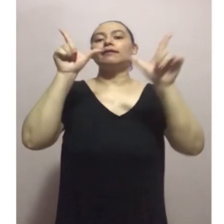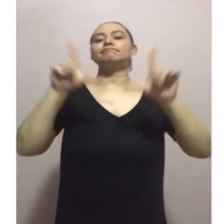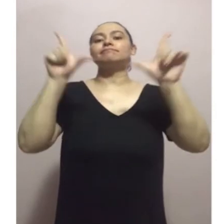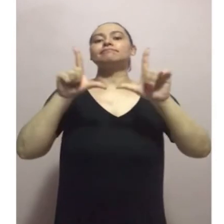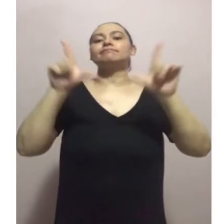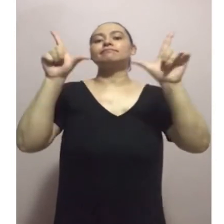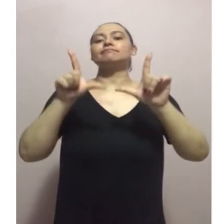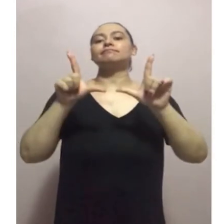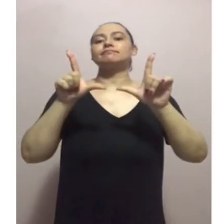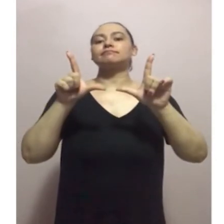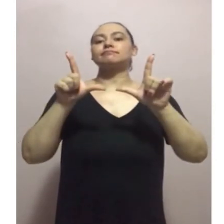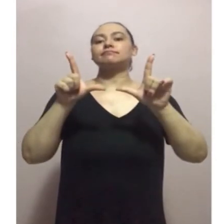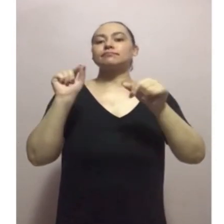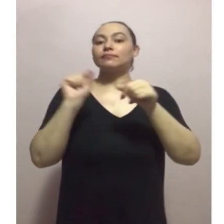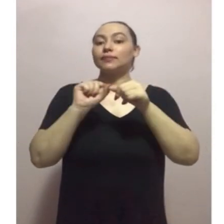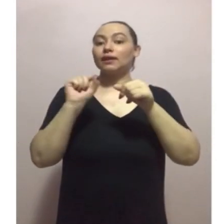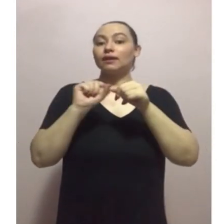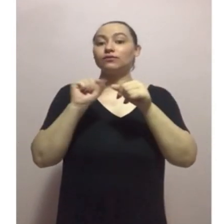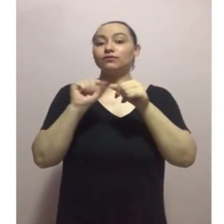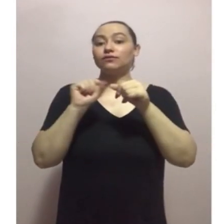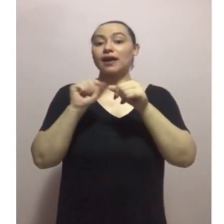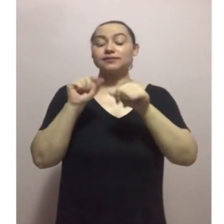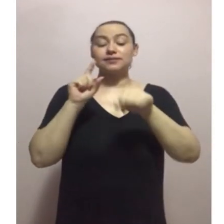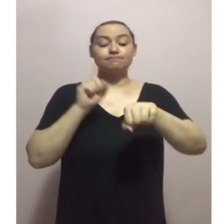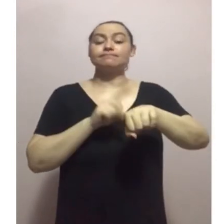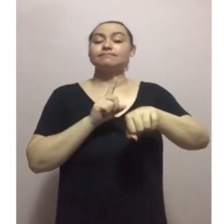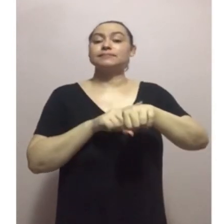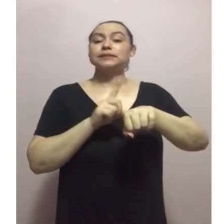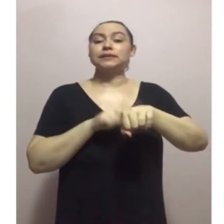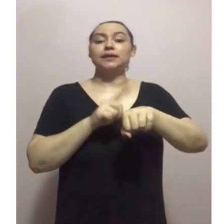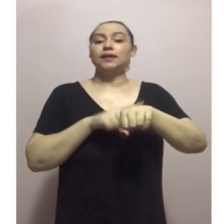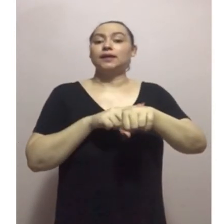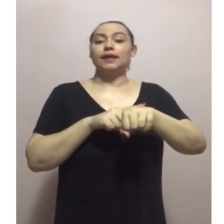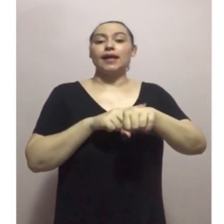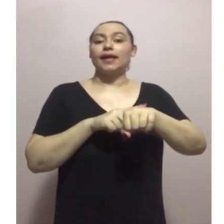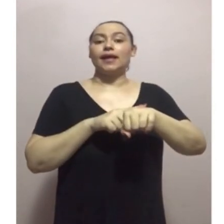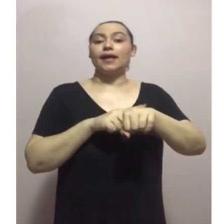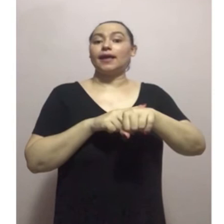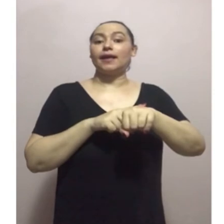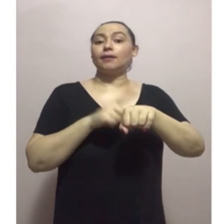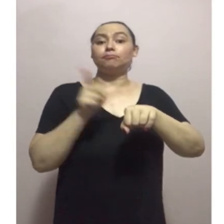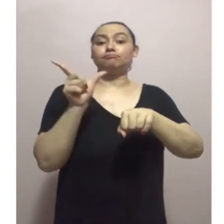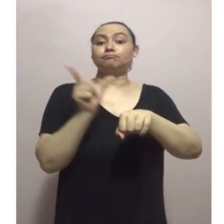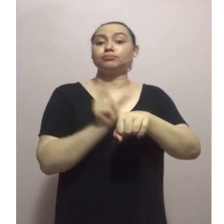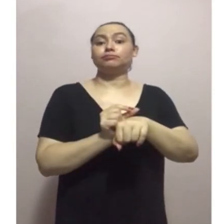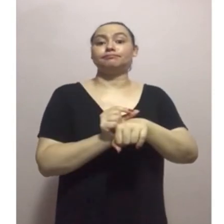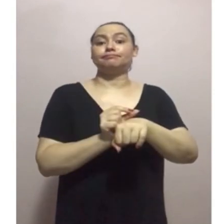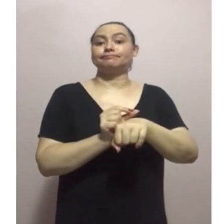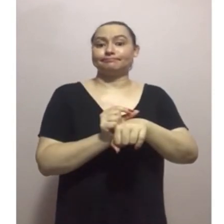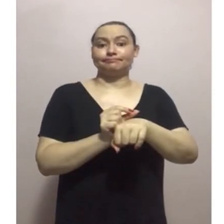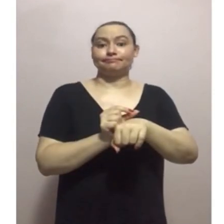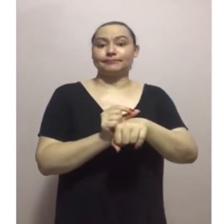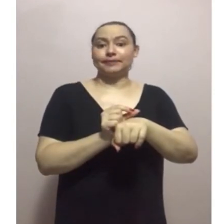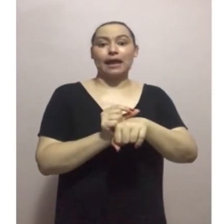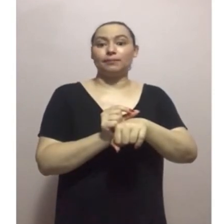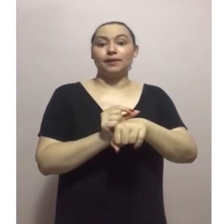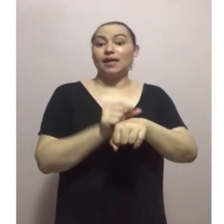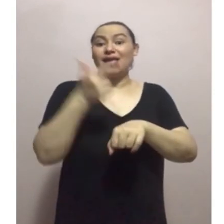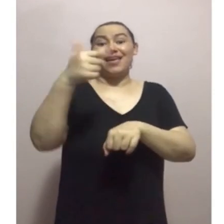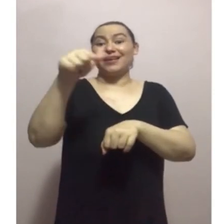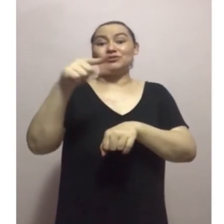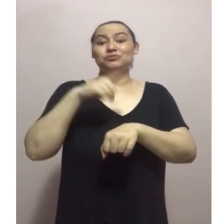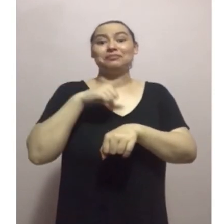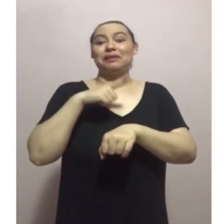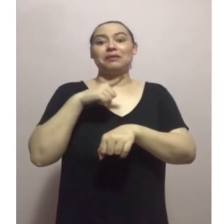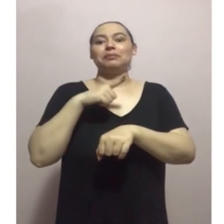televisão faz as coisas muito com um cronograma muito reduzido, né? Eles não têm o tempo